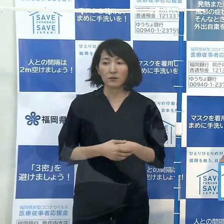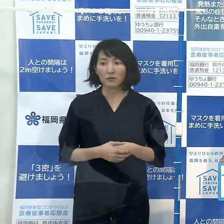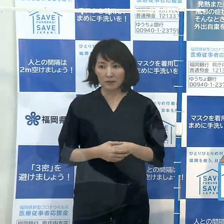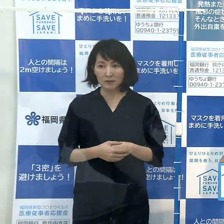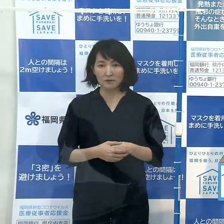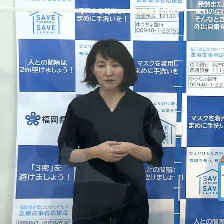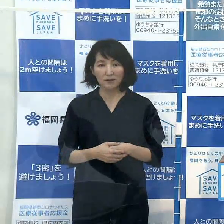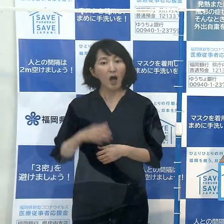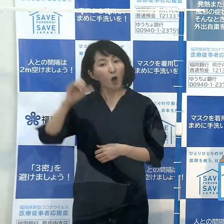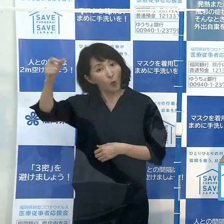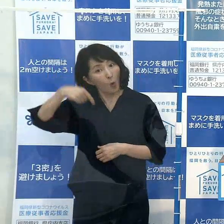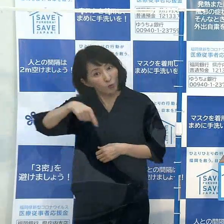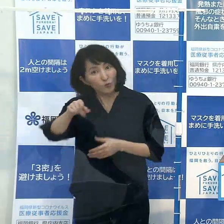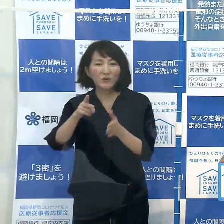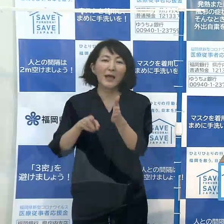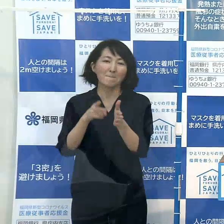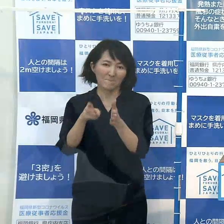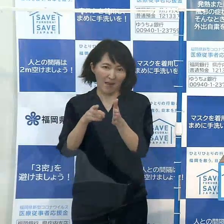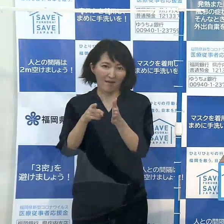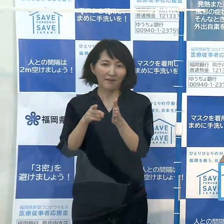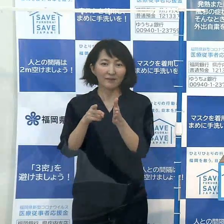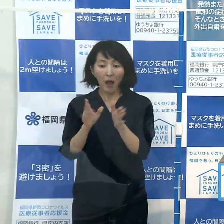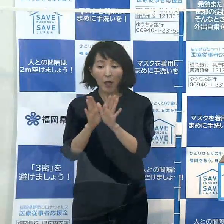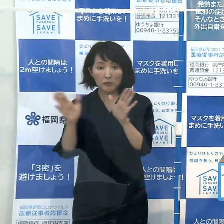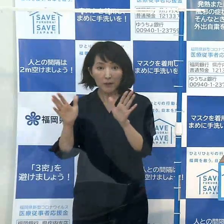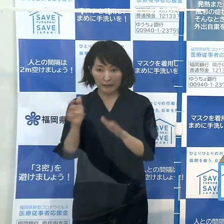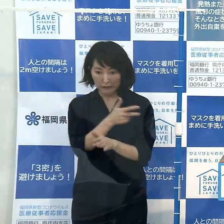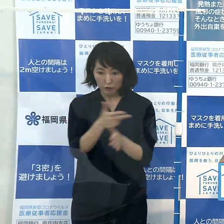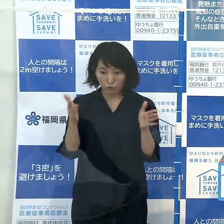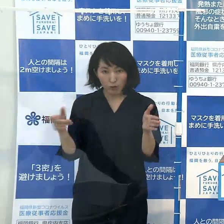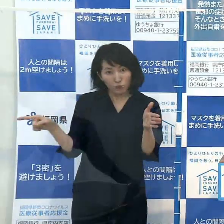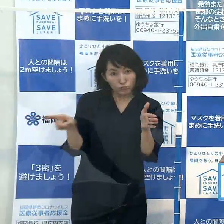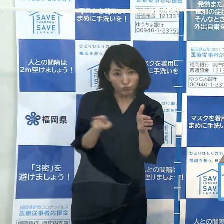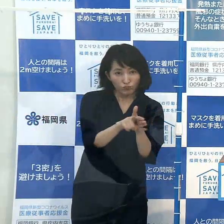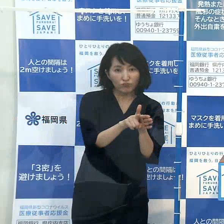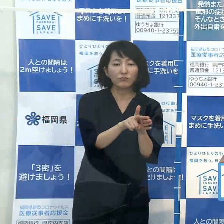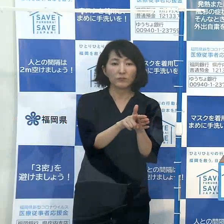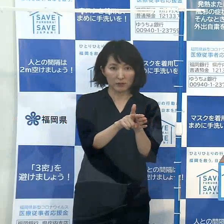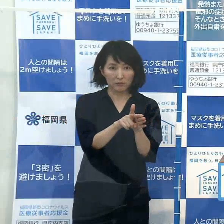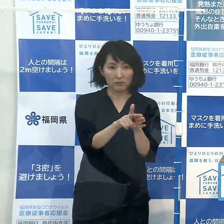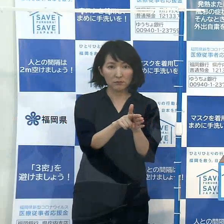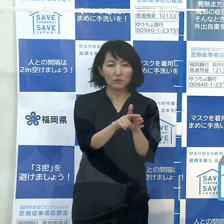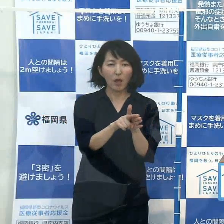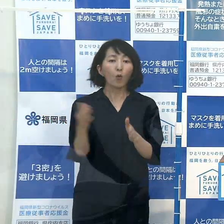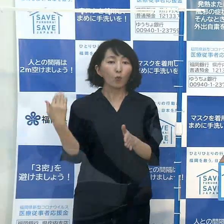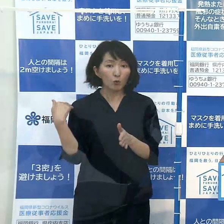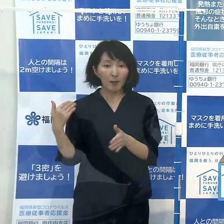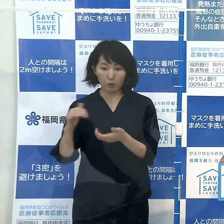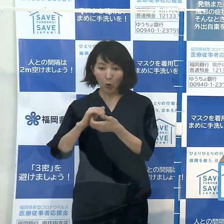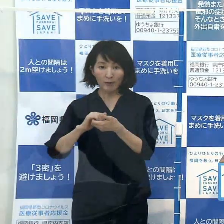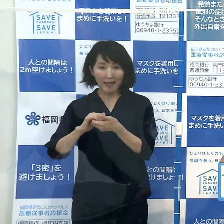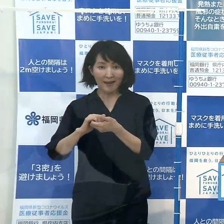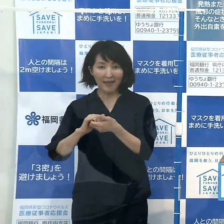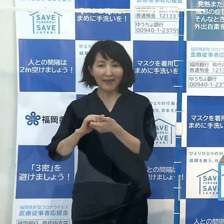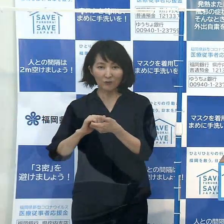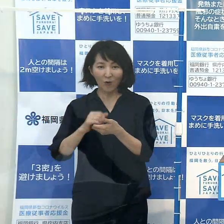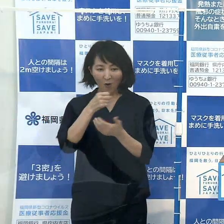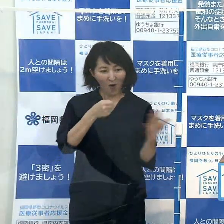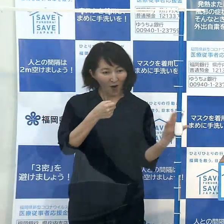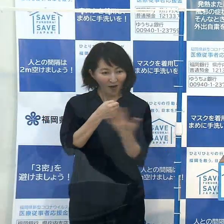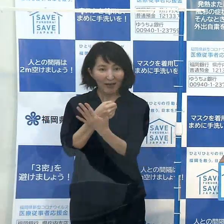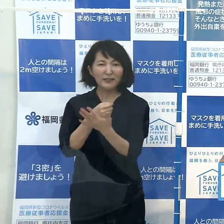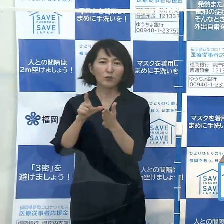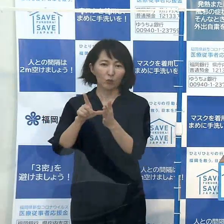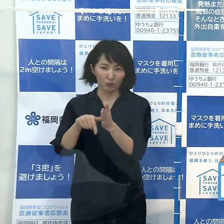GoTo キャンペーンがですね、始まって、もう1週間少し経ったんですけど、この前の定例会見では、実は基本的に歓迎をされ